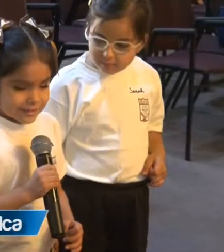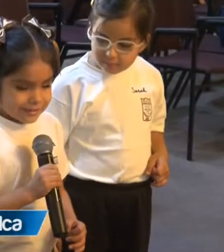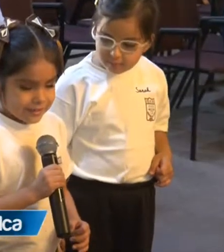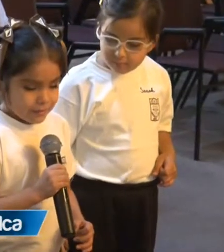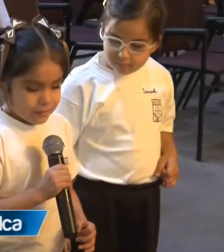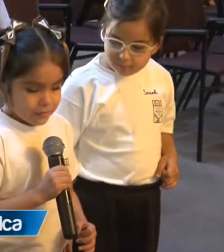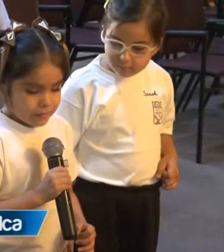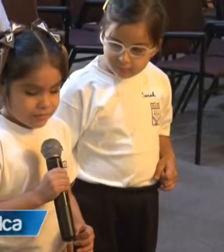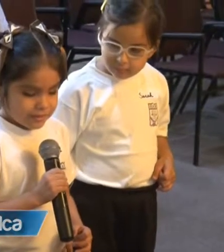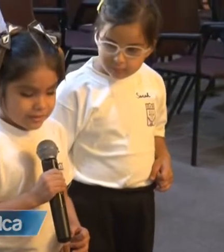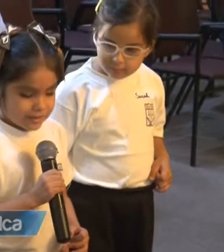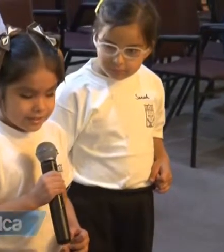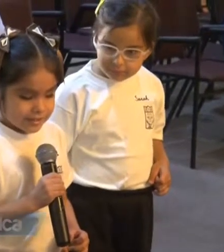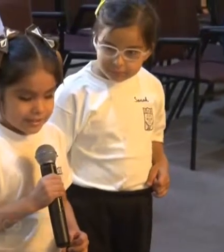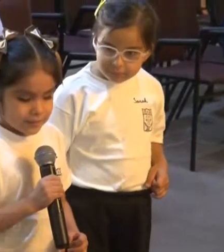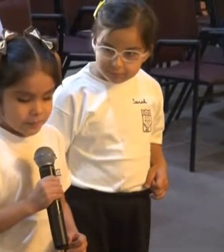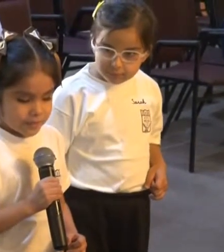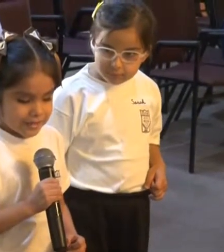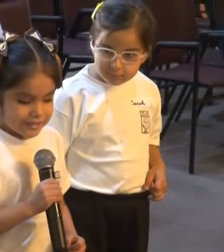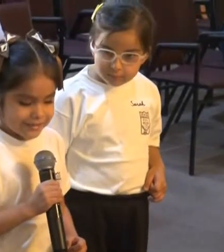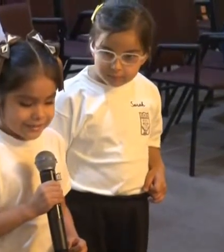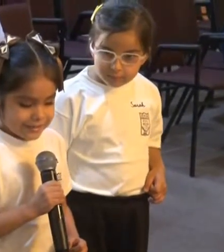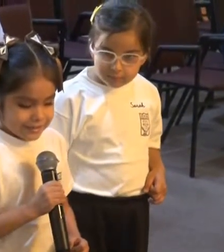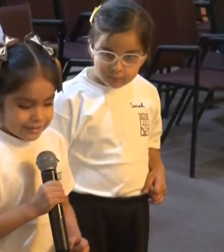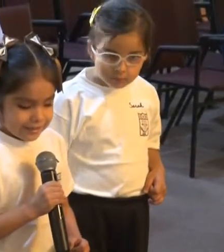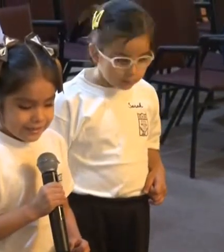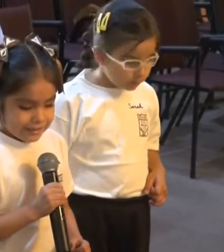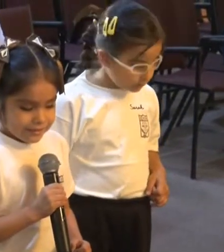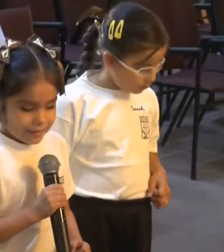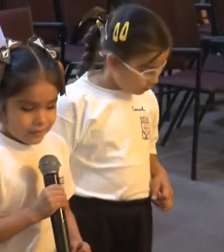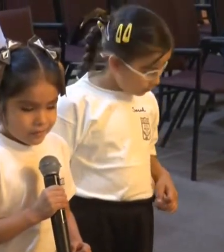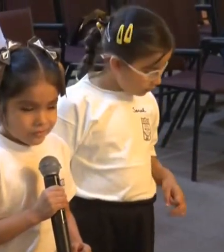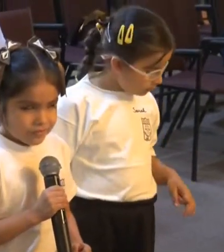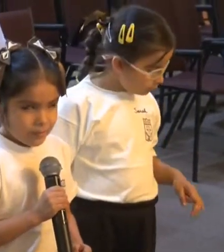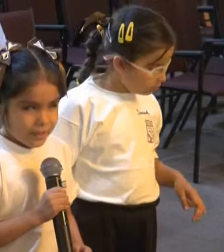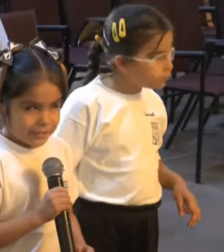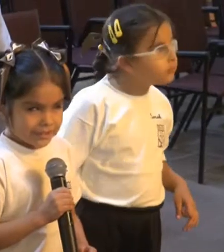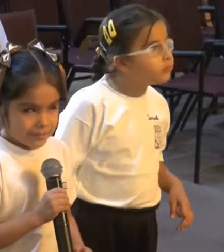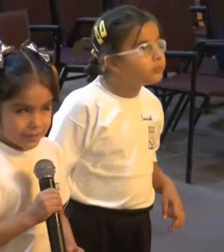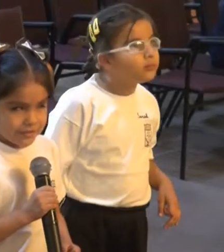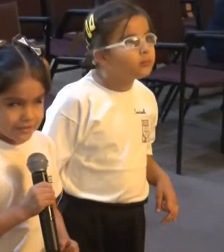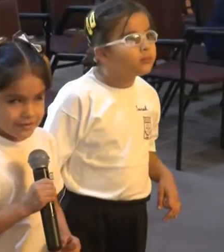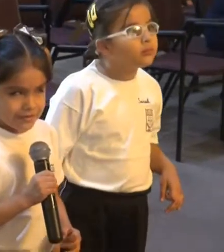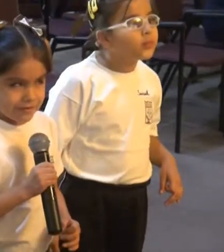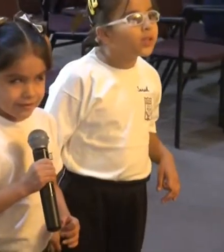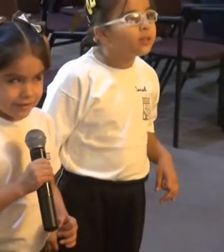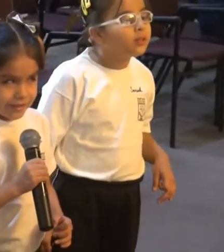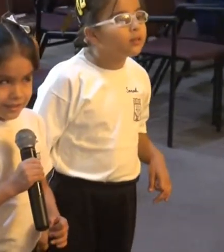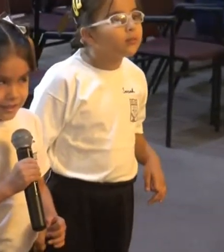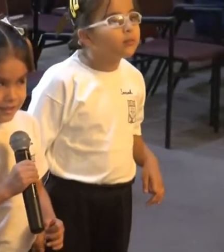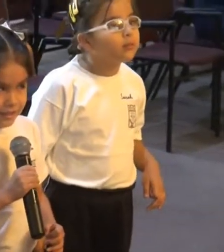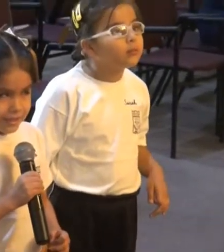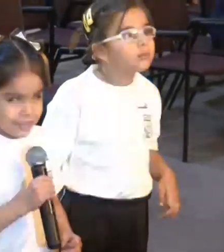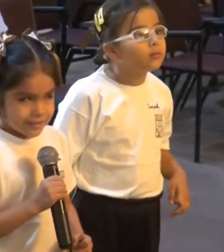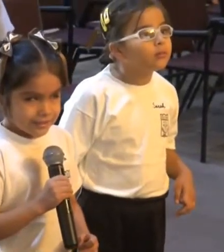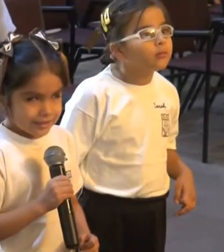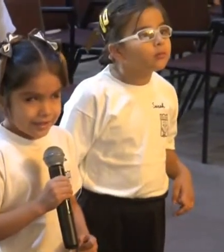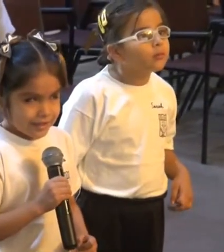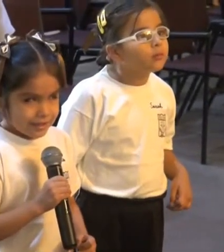sabemos que después tendremos una participación en esta